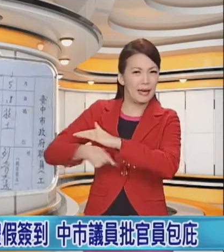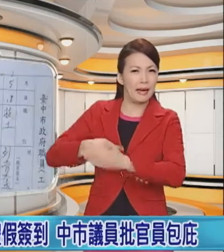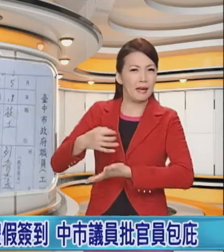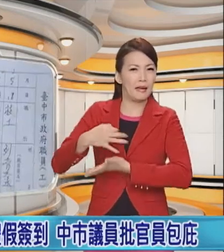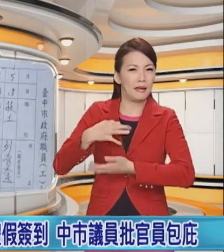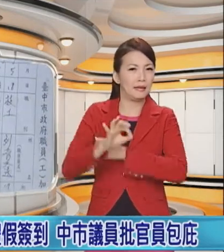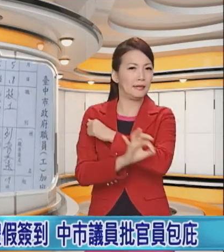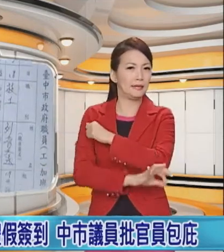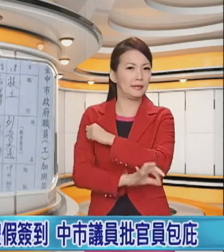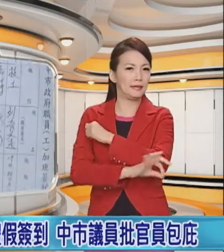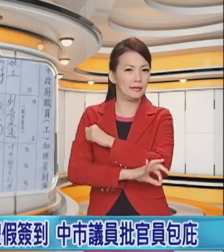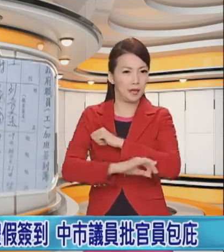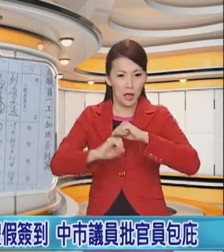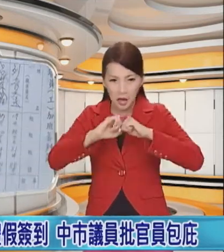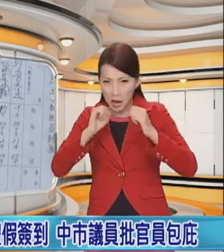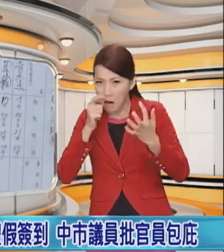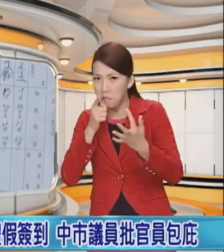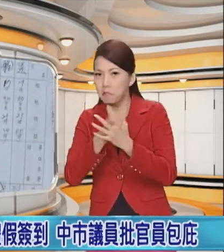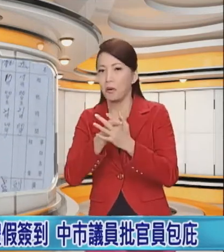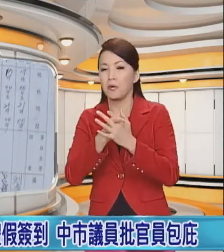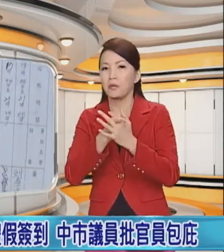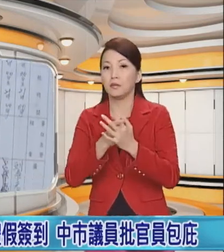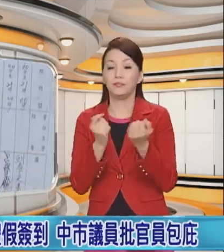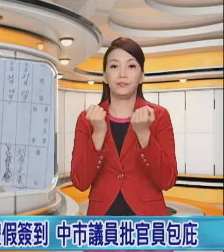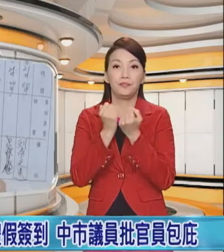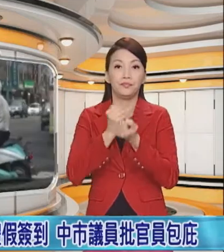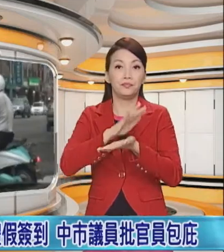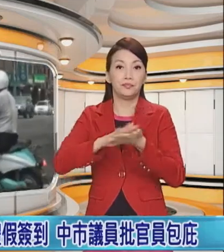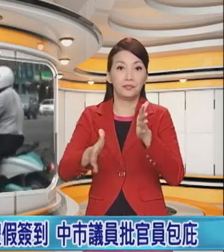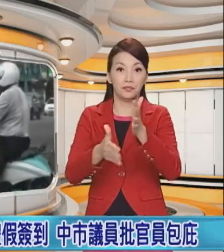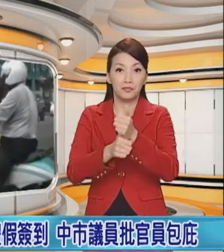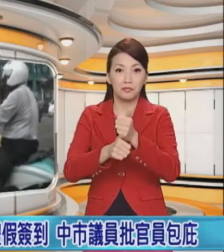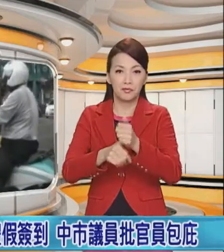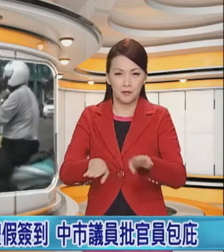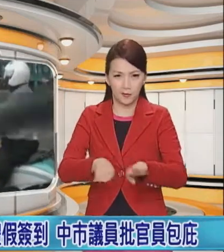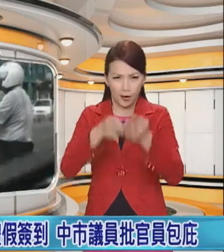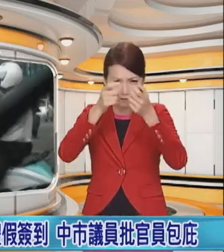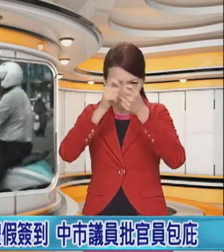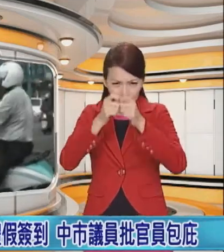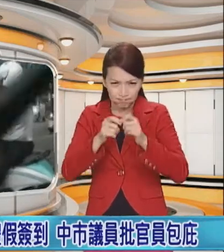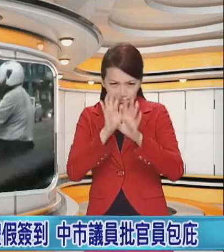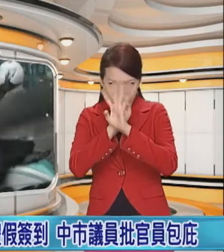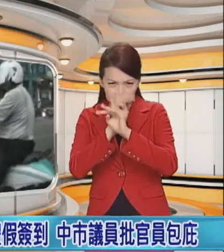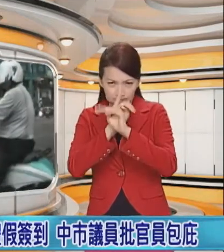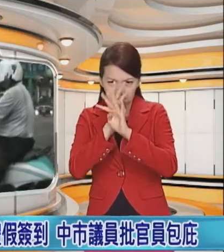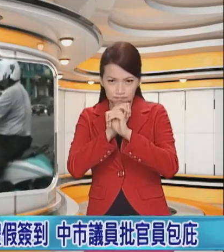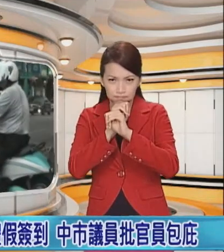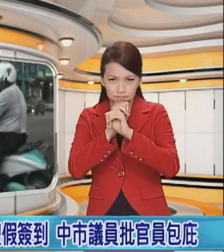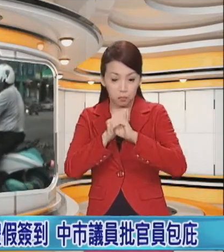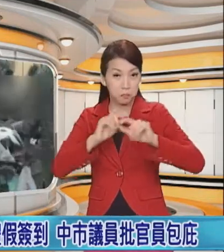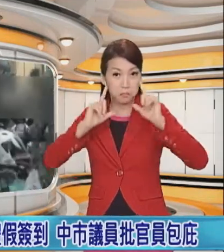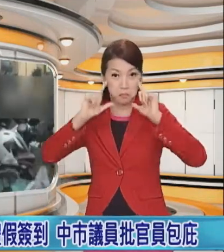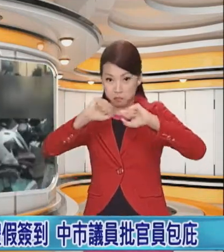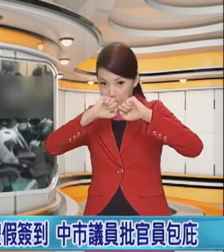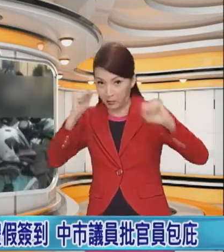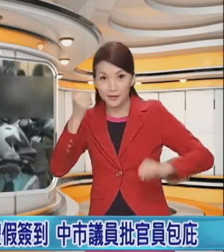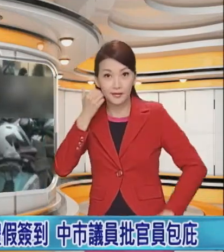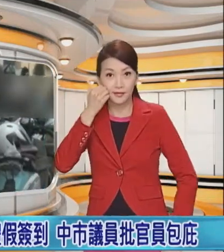案，目前廉政署已经展开了调查。而录影揭发此案的市议